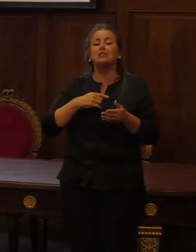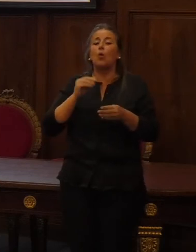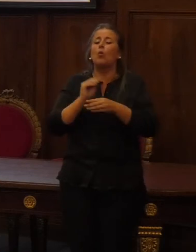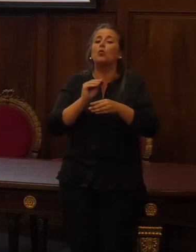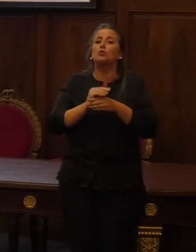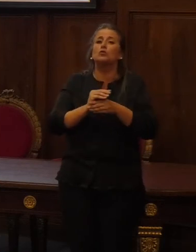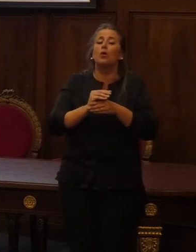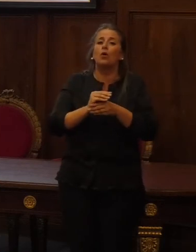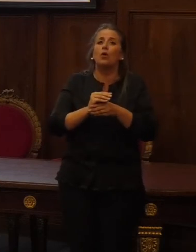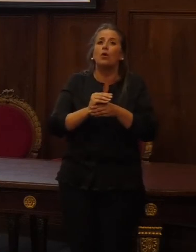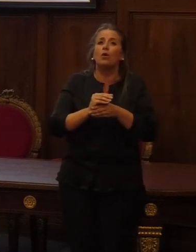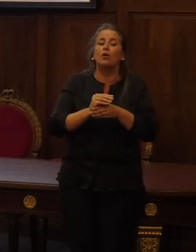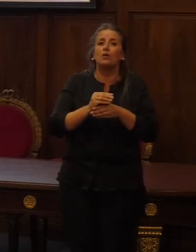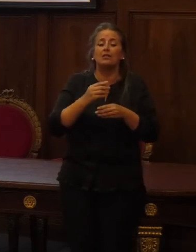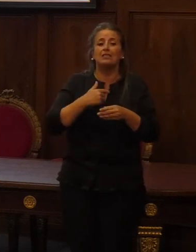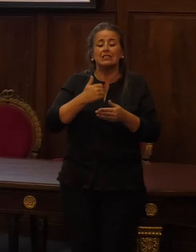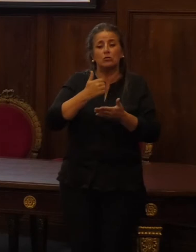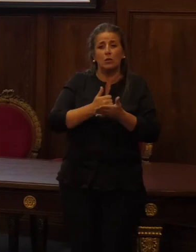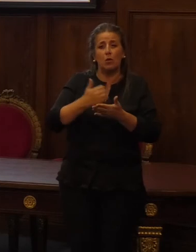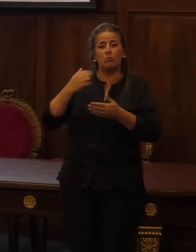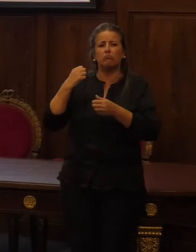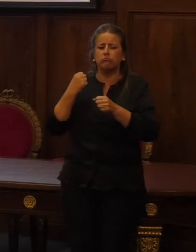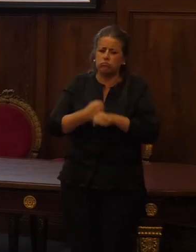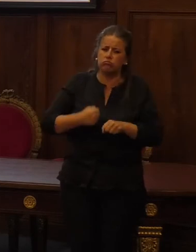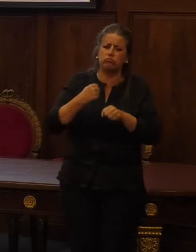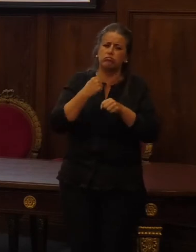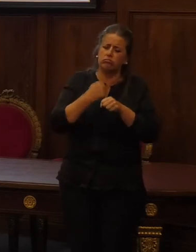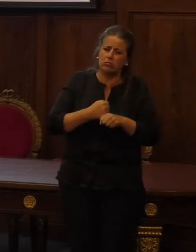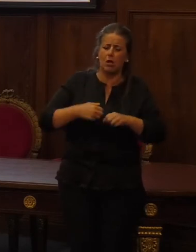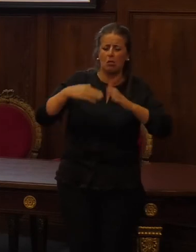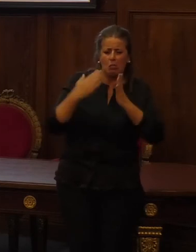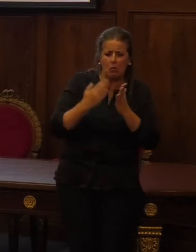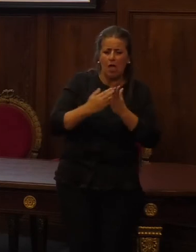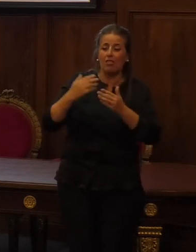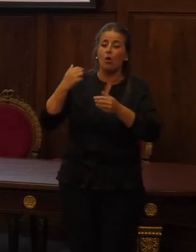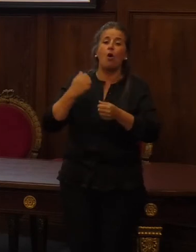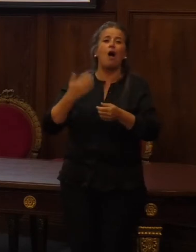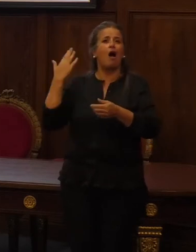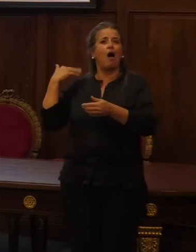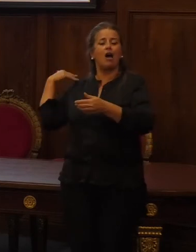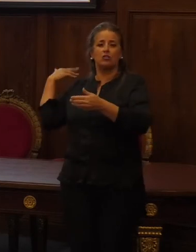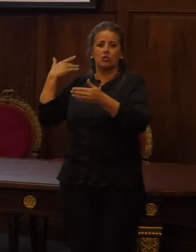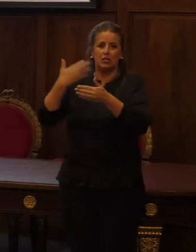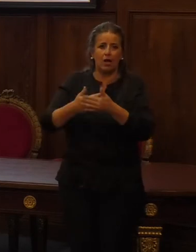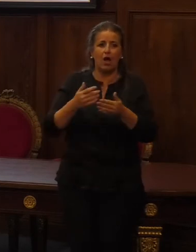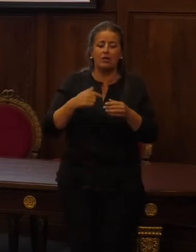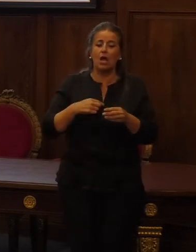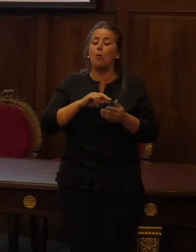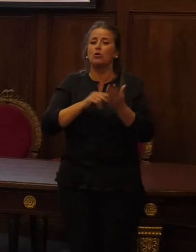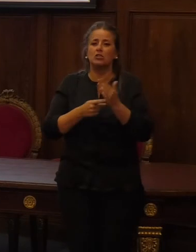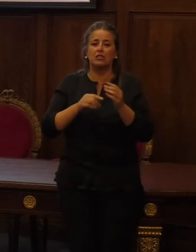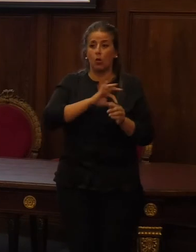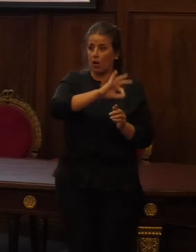a una clase, y quienes tuvimos muchos años en la CAPA, la Comisión Asesora de Planas y Proyectos de